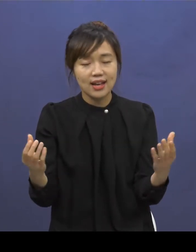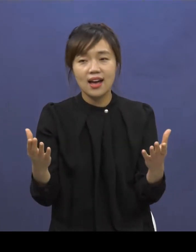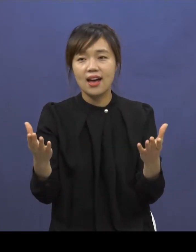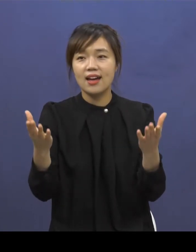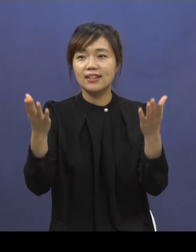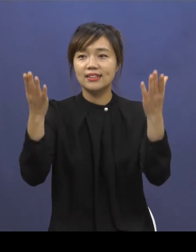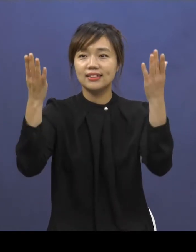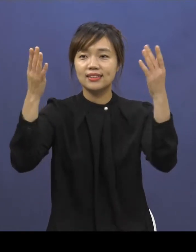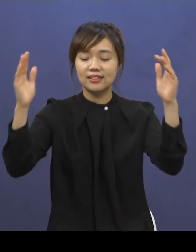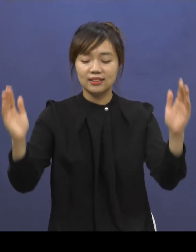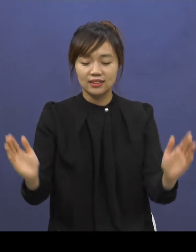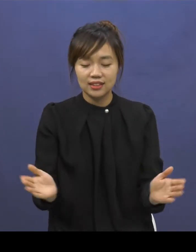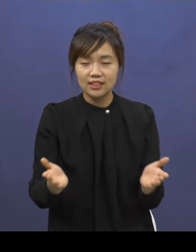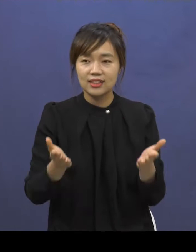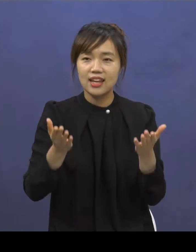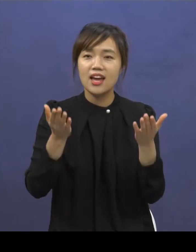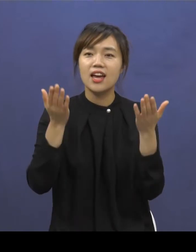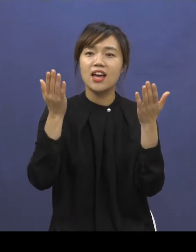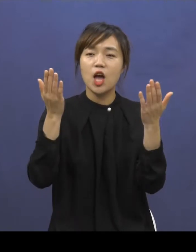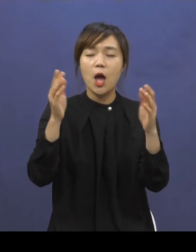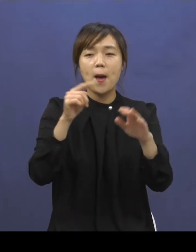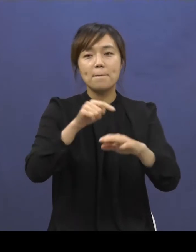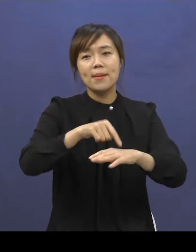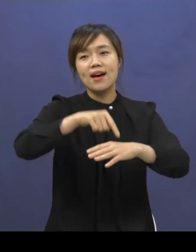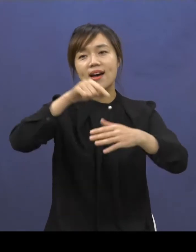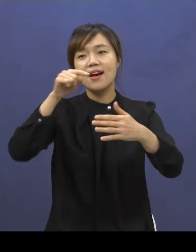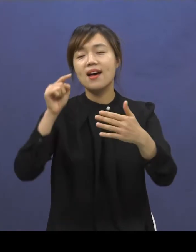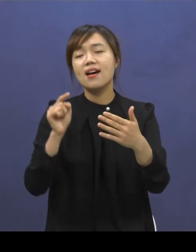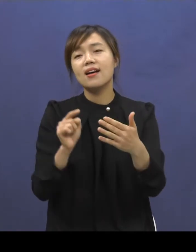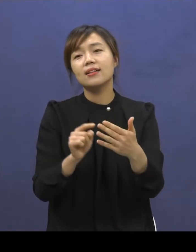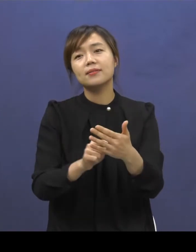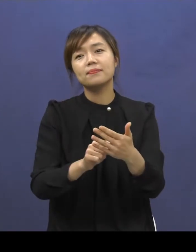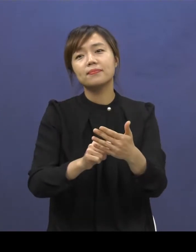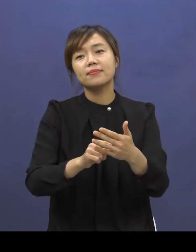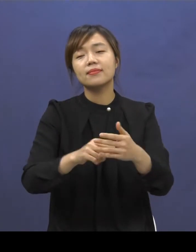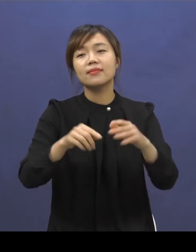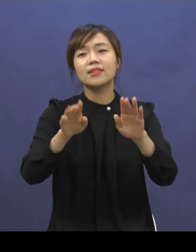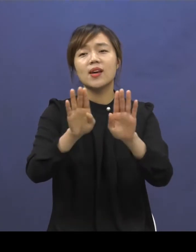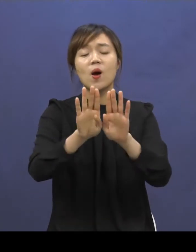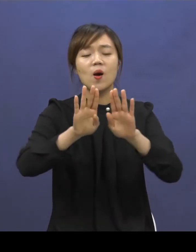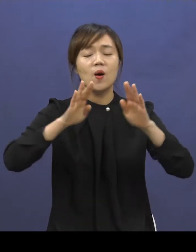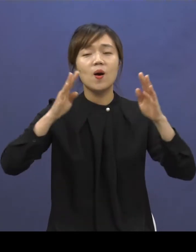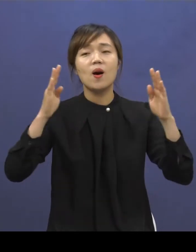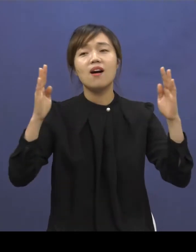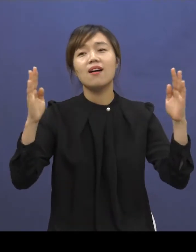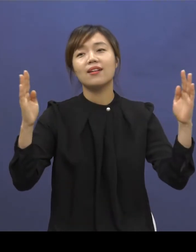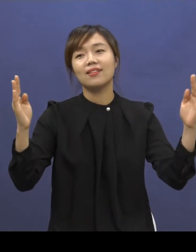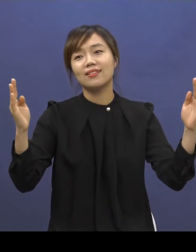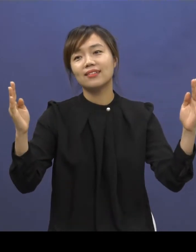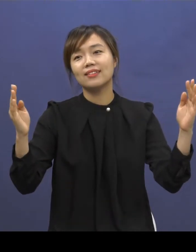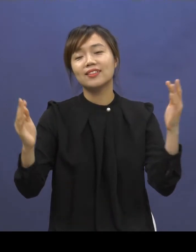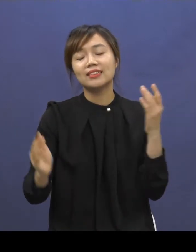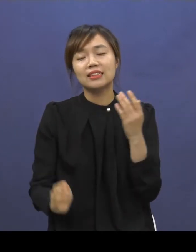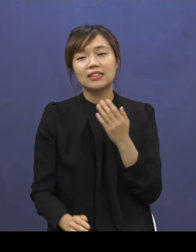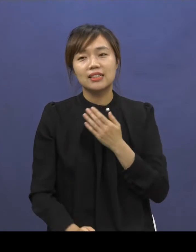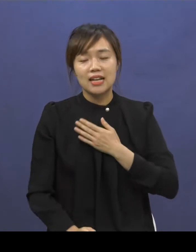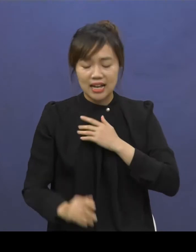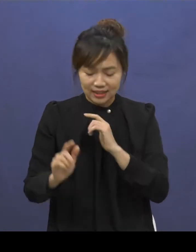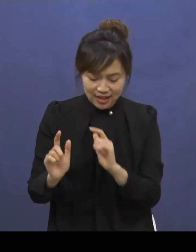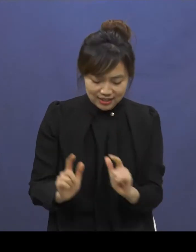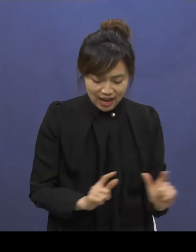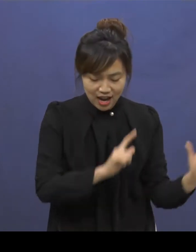제사를 드리네 마음 열어